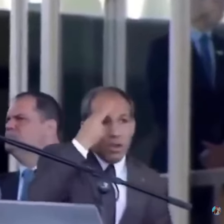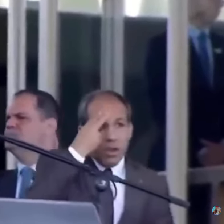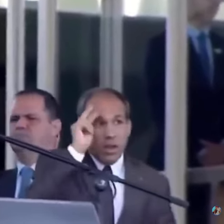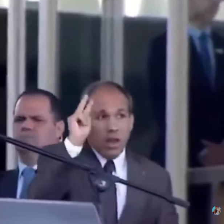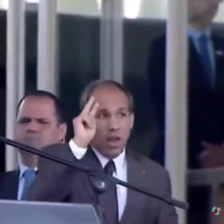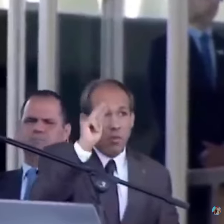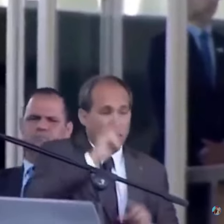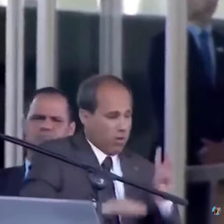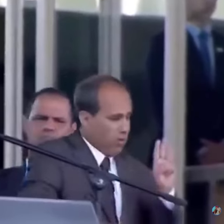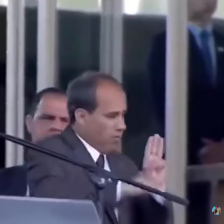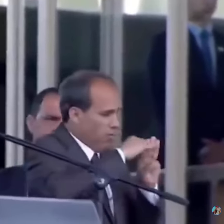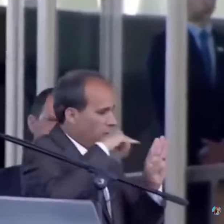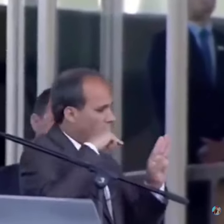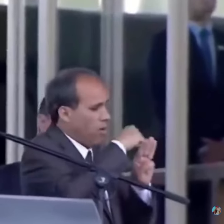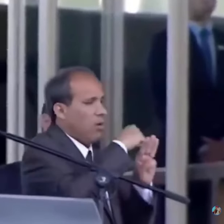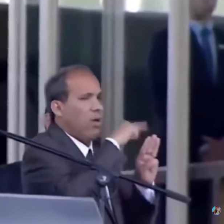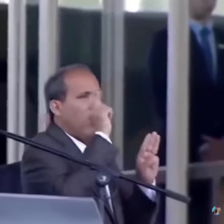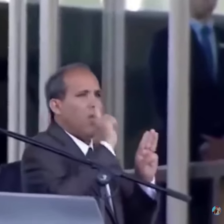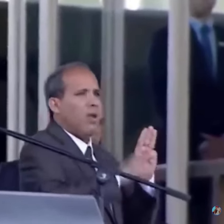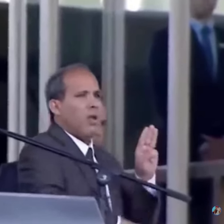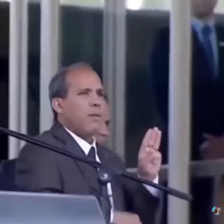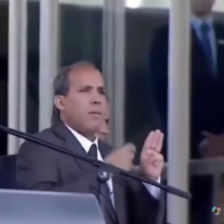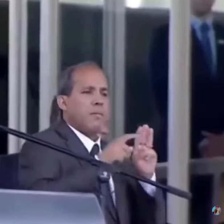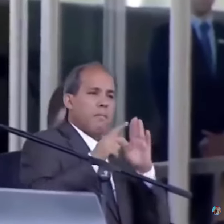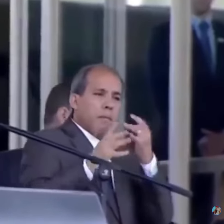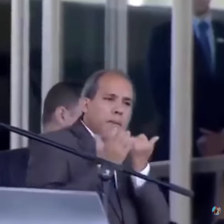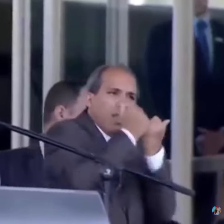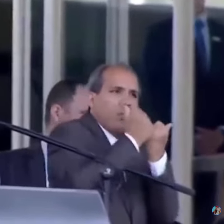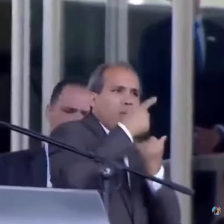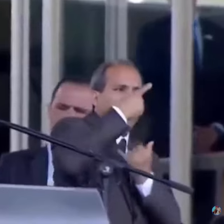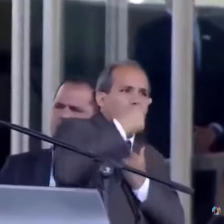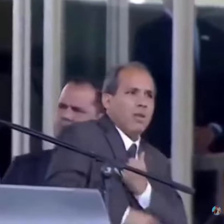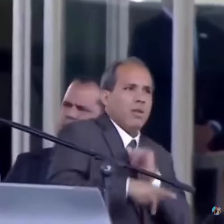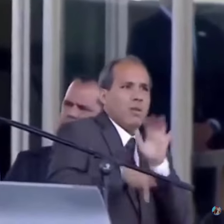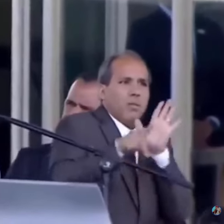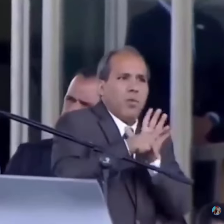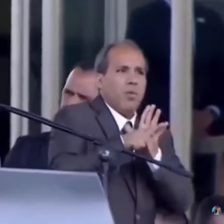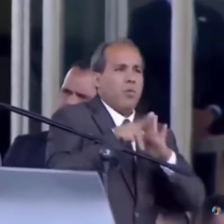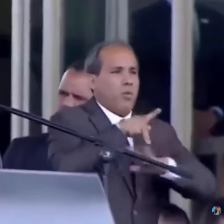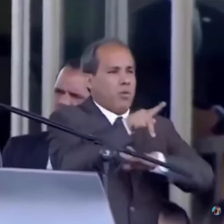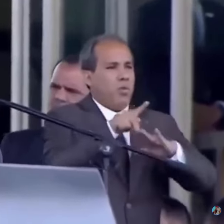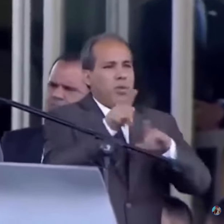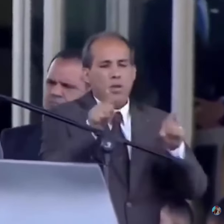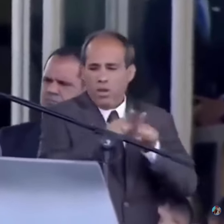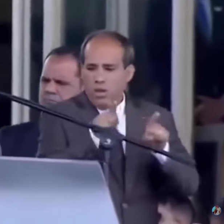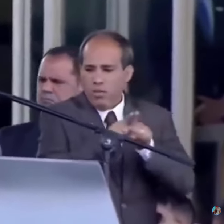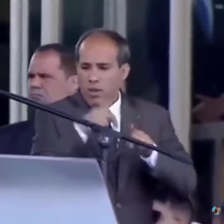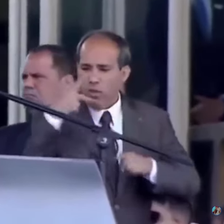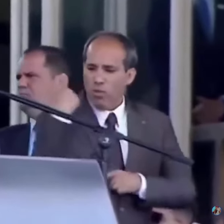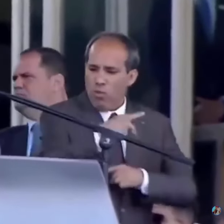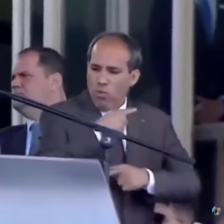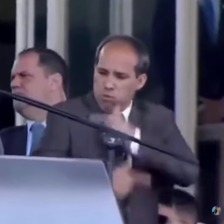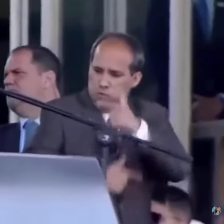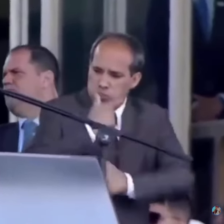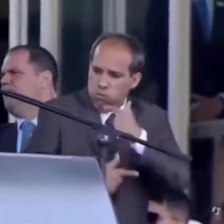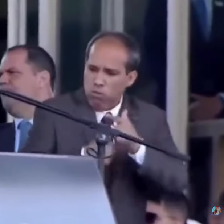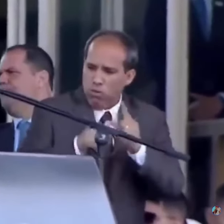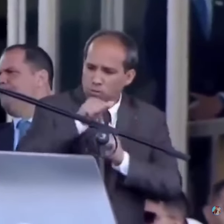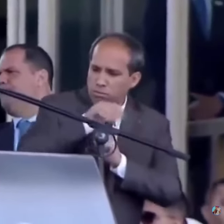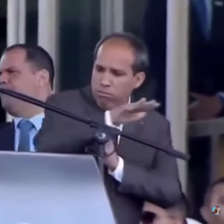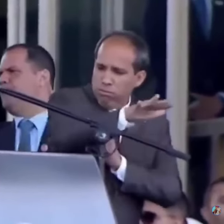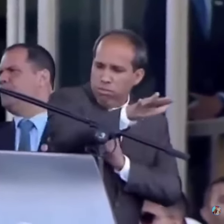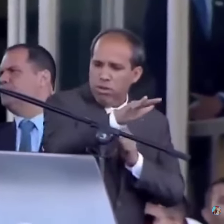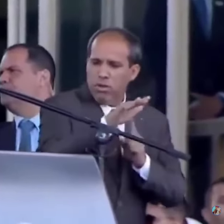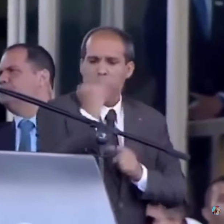forças armadas são um bem inalienável da nação e vetor dissuasório imprescindível no